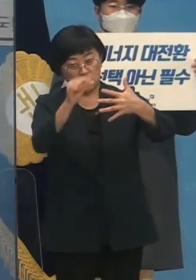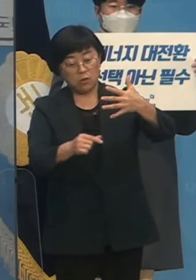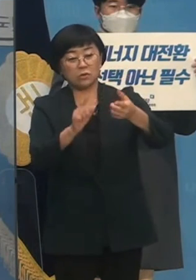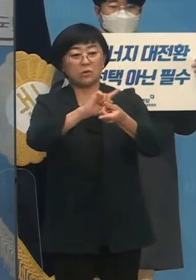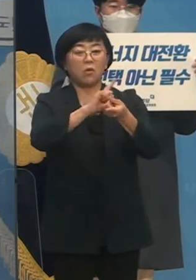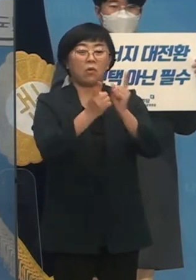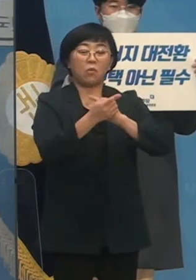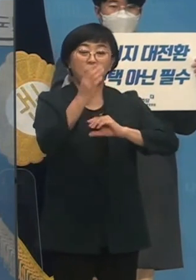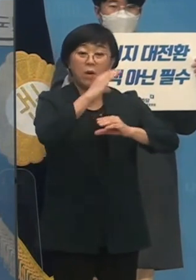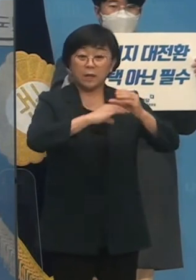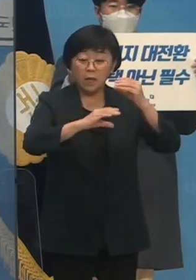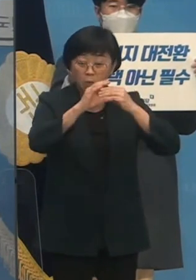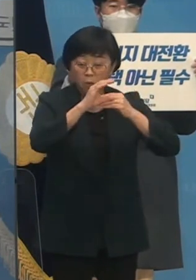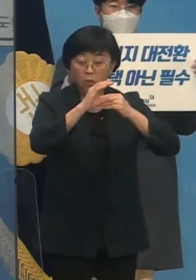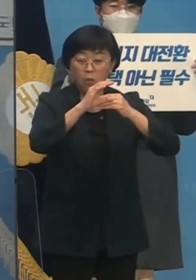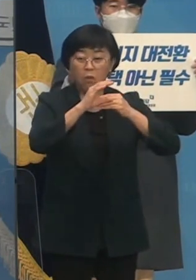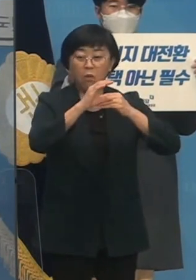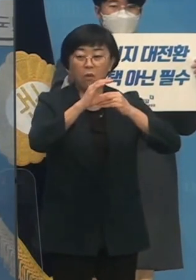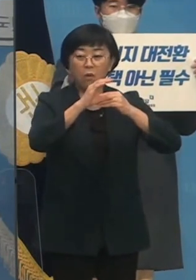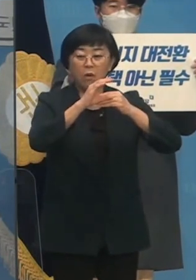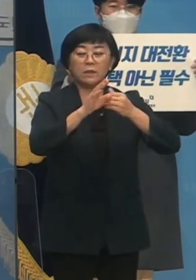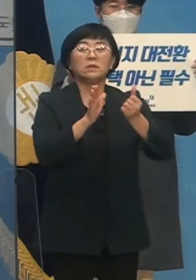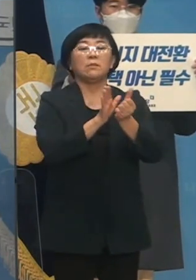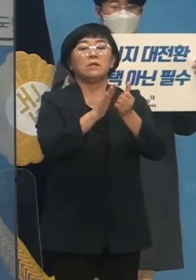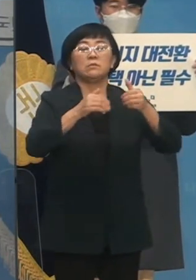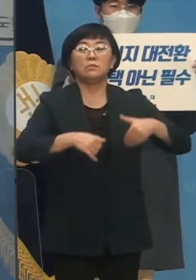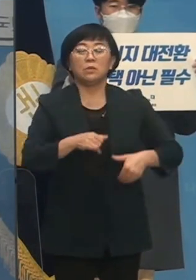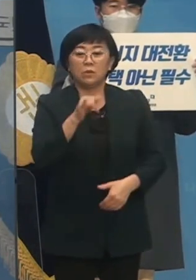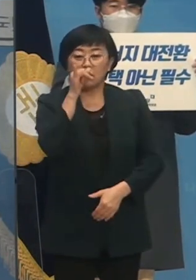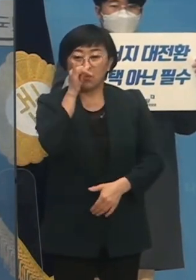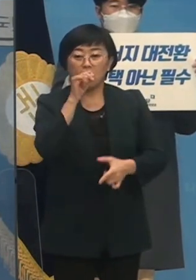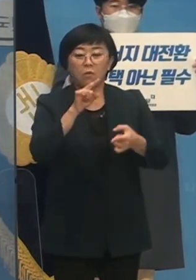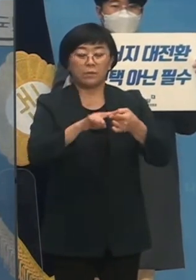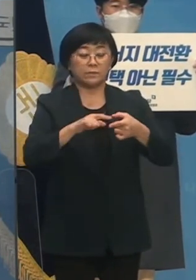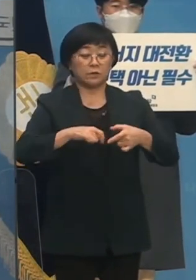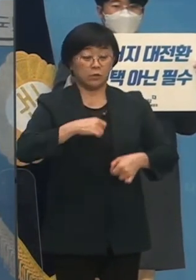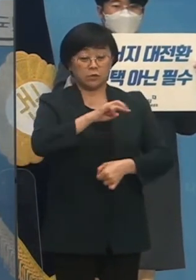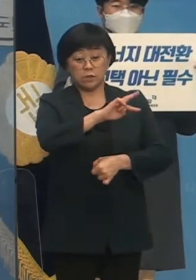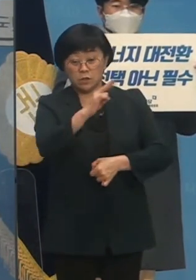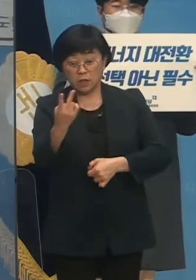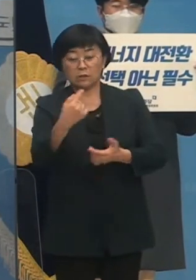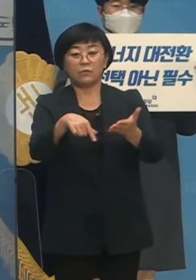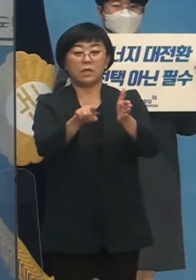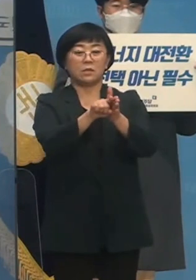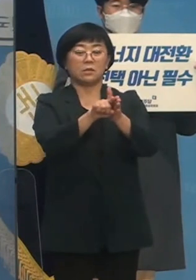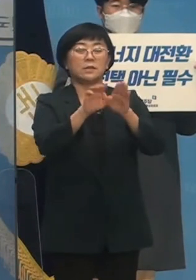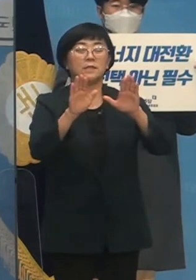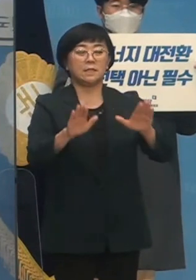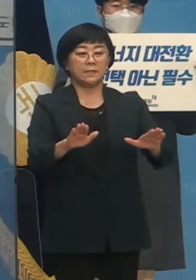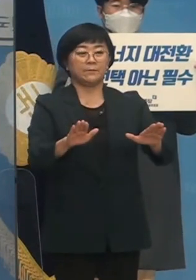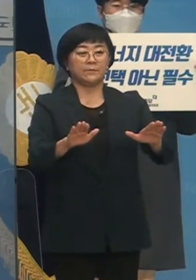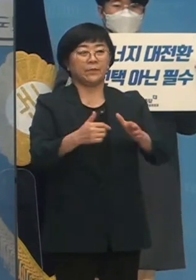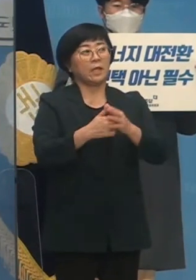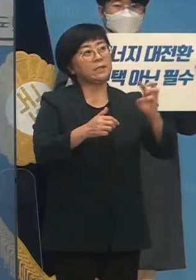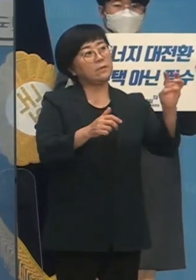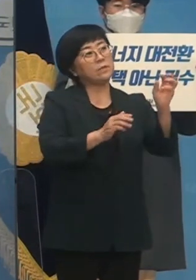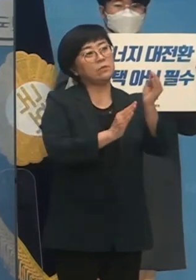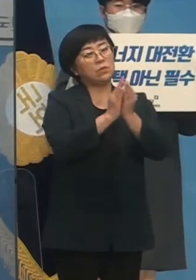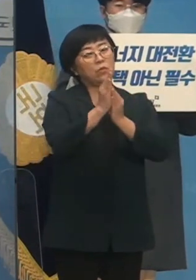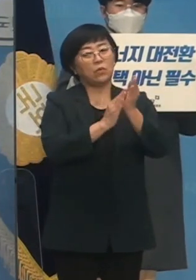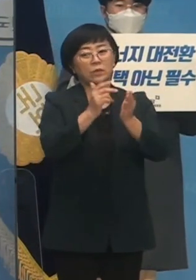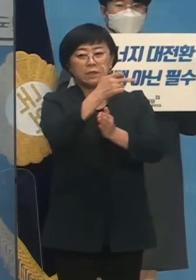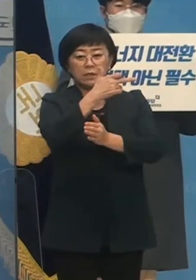보완성을 확보해 전환을 뒷받침해야 하고, 정의로운 전환 지원을 위해 현재 약 30조 원의